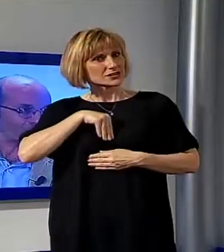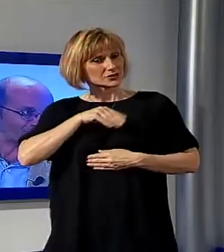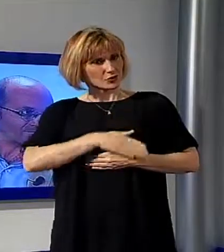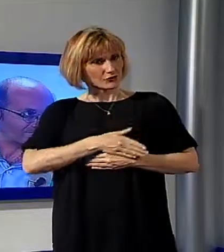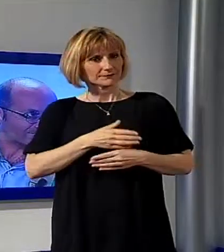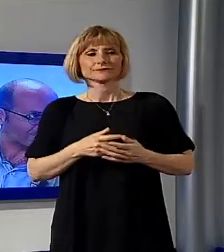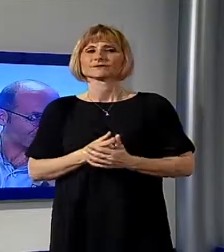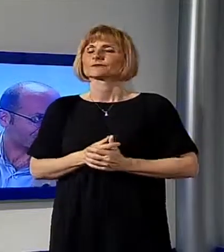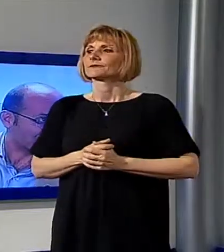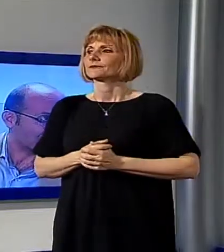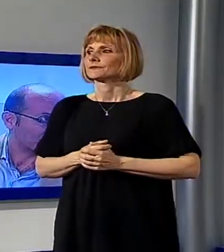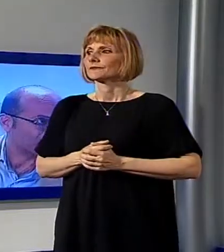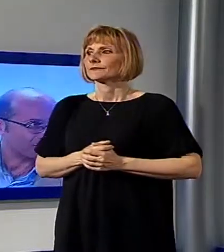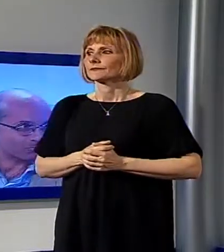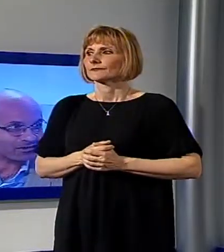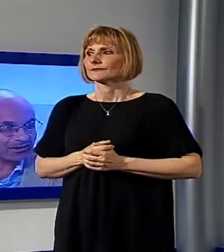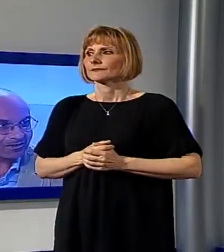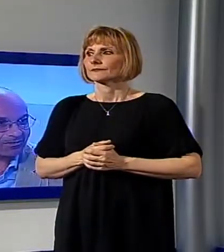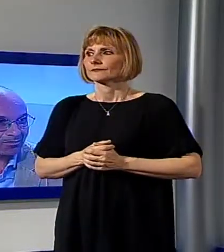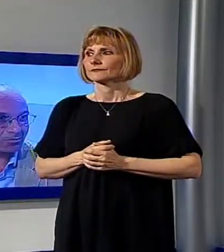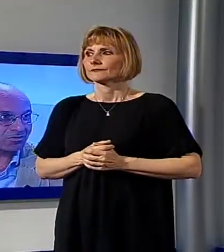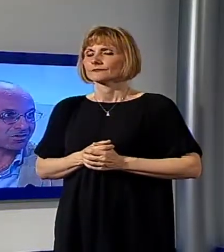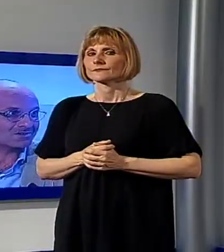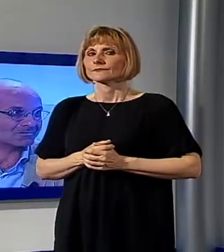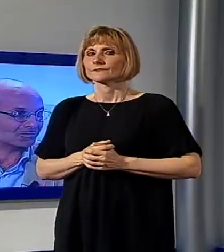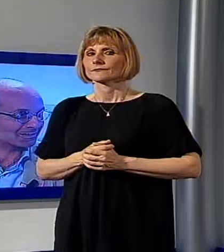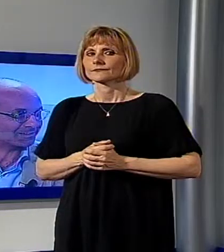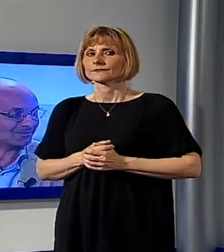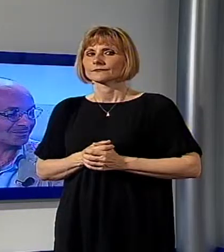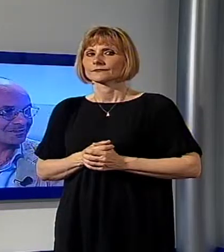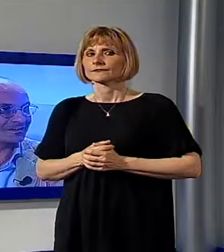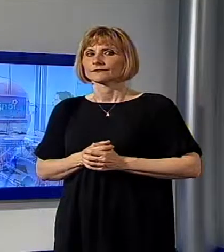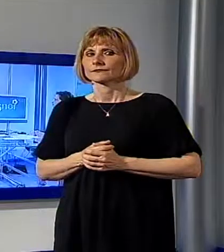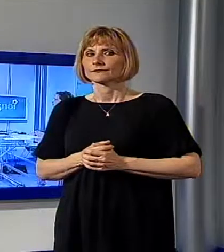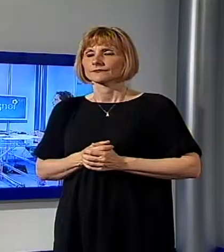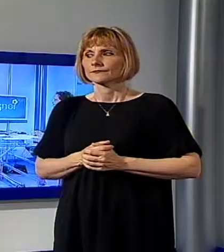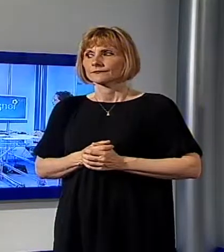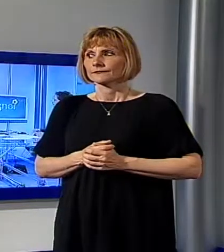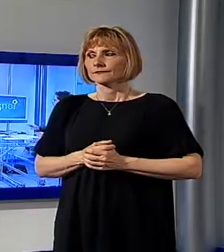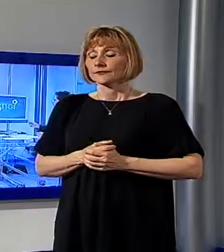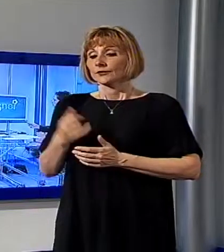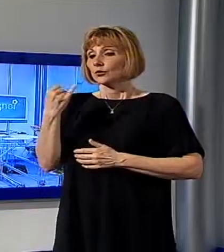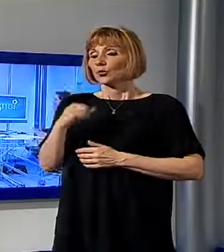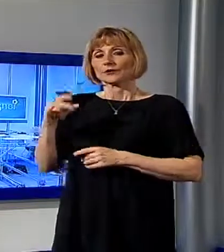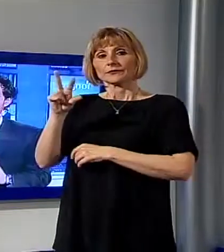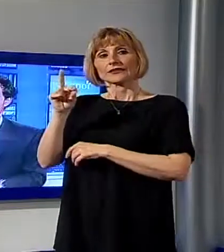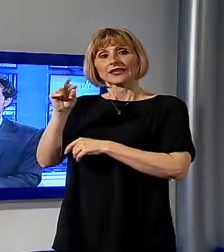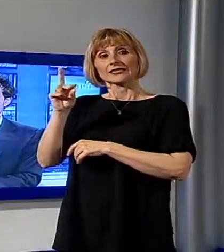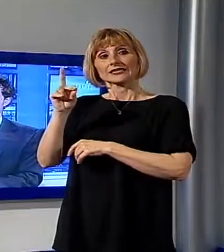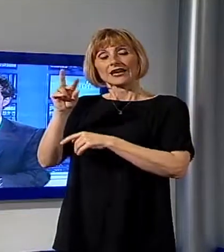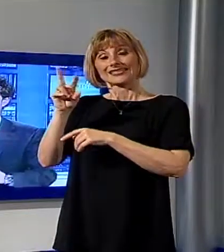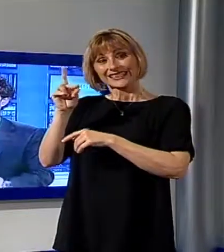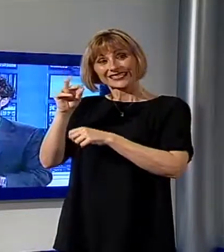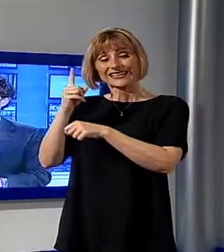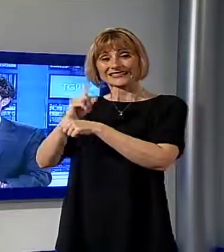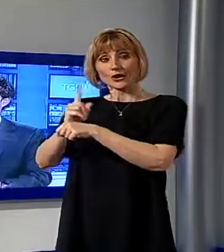profondo anche dell'esperienza musicale, uno dei sensi importanti. Negli ultimi 30 secondi mi ricorda i tre concerti